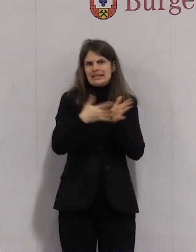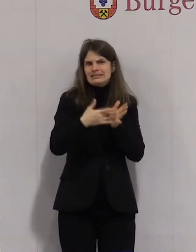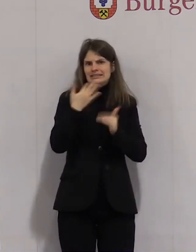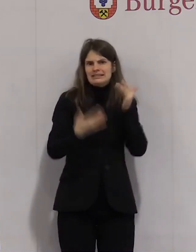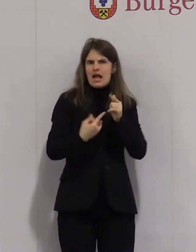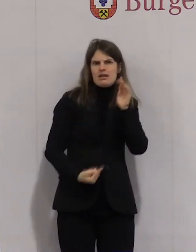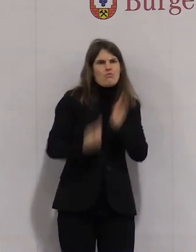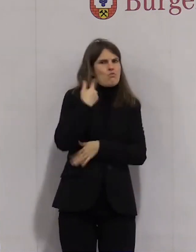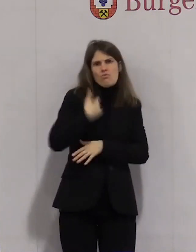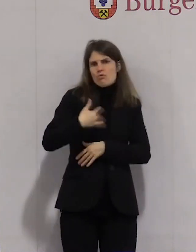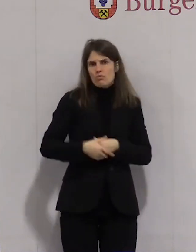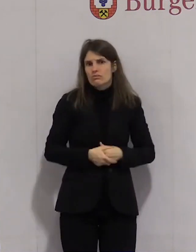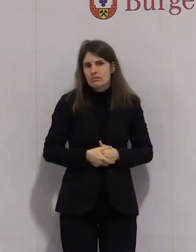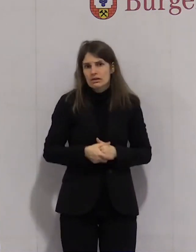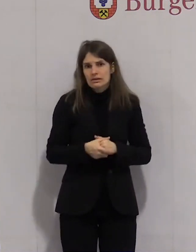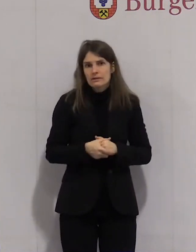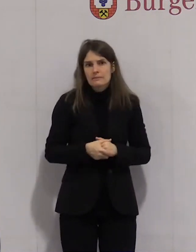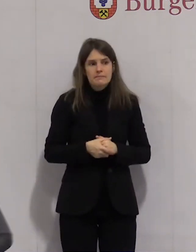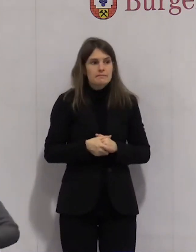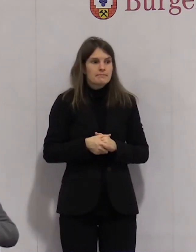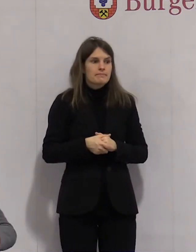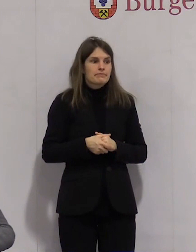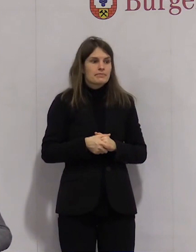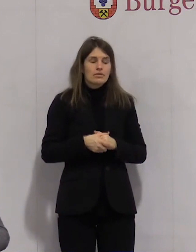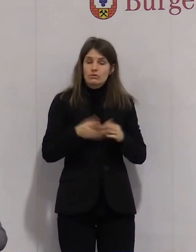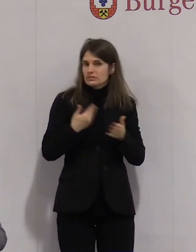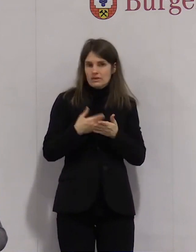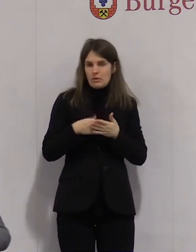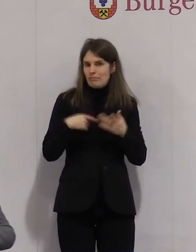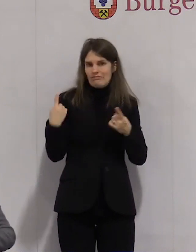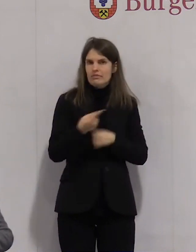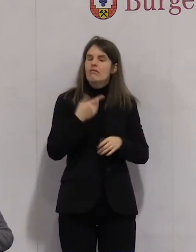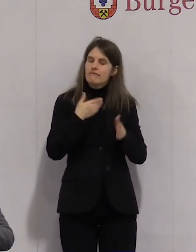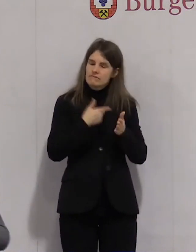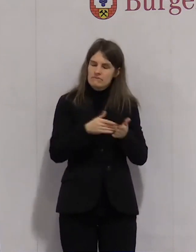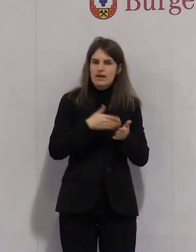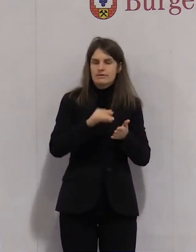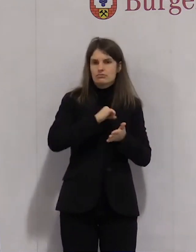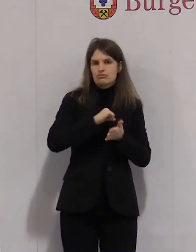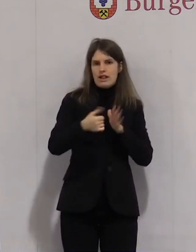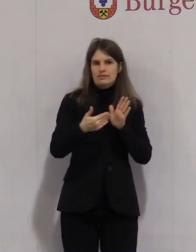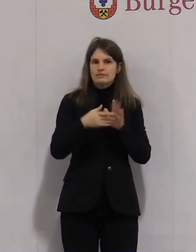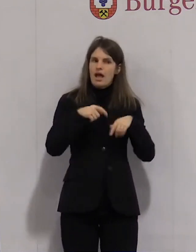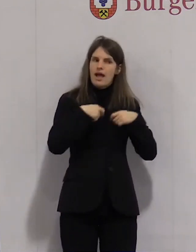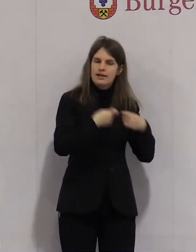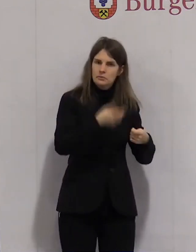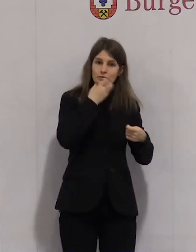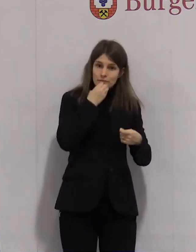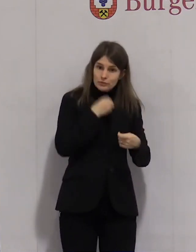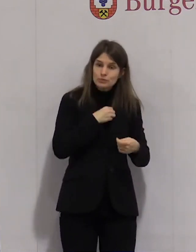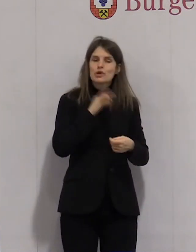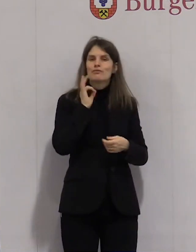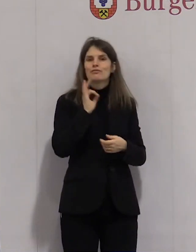jetzt gerade dabei dort noch weitere stellte anzubieten dieses